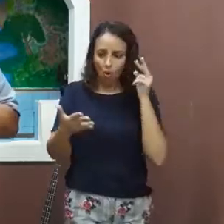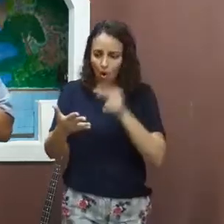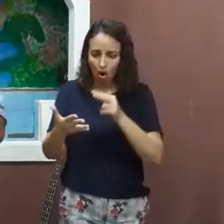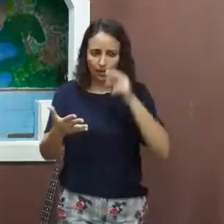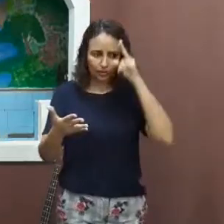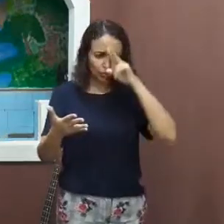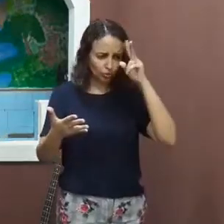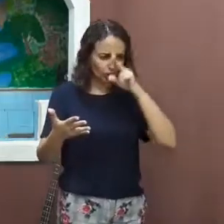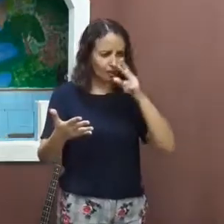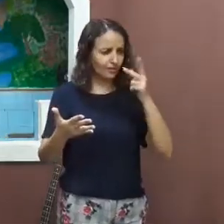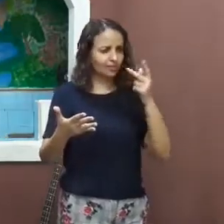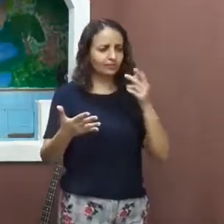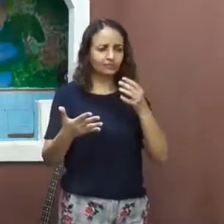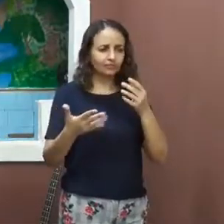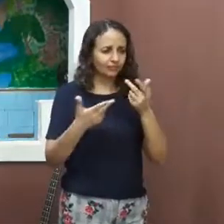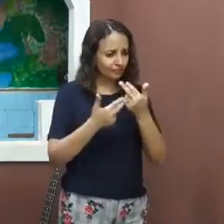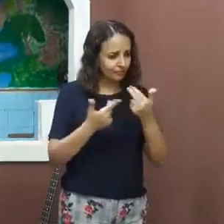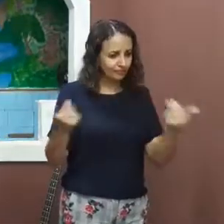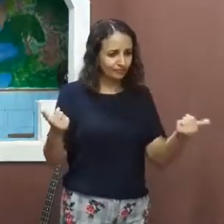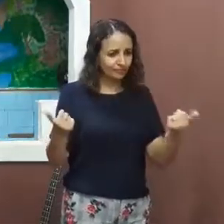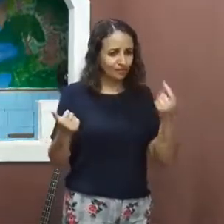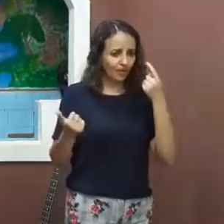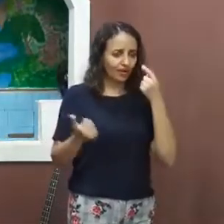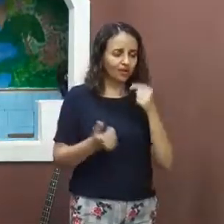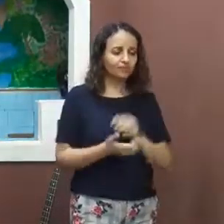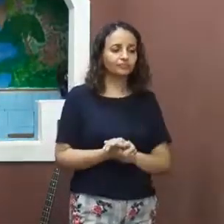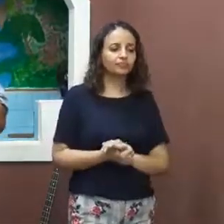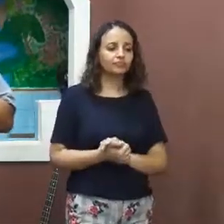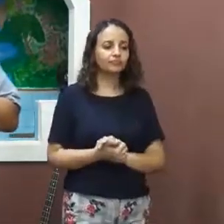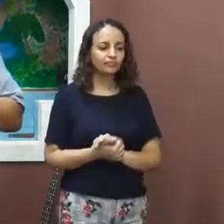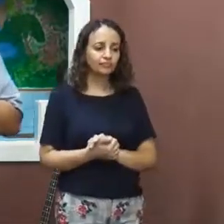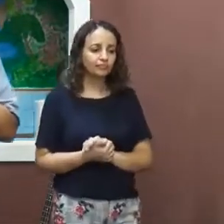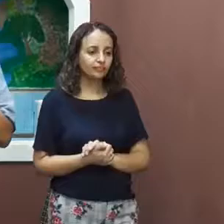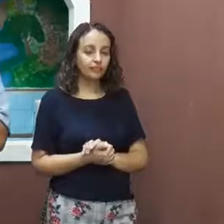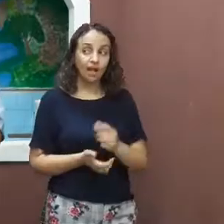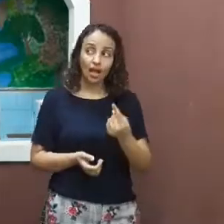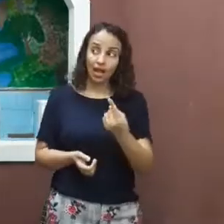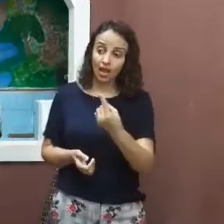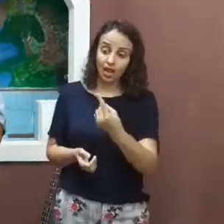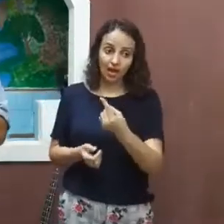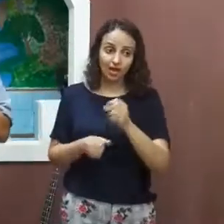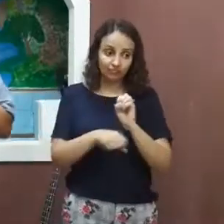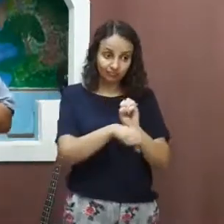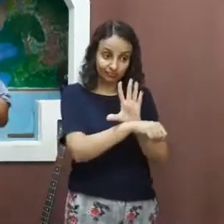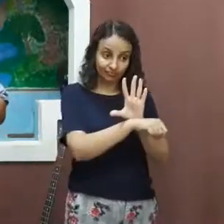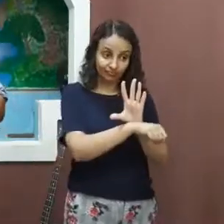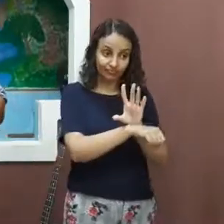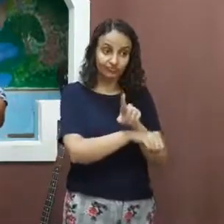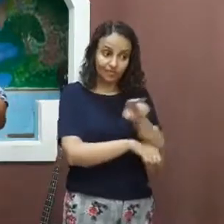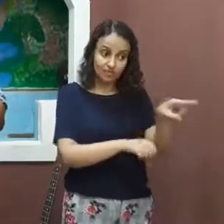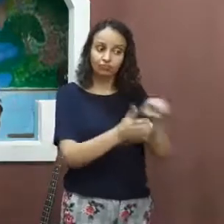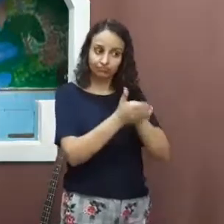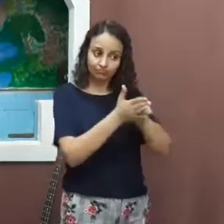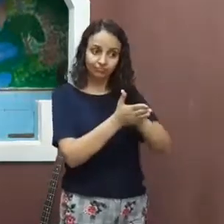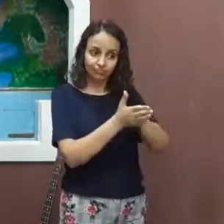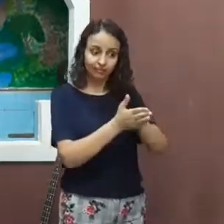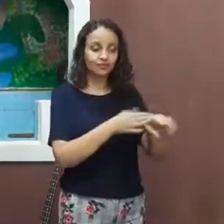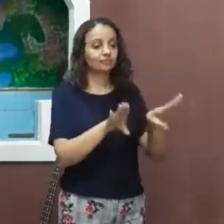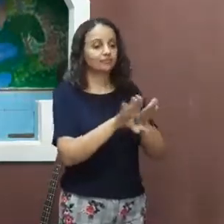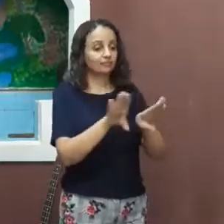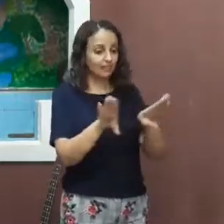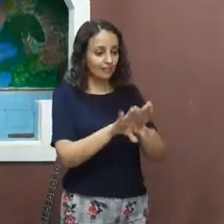que não era muito conhecida, deixa lá, isso, deixa eu fazer um favor, que ali você vê toda a genealogia, depois você pode buscar